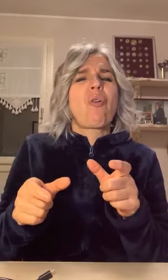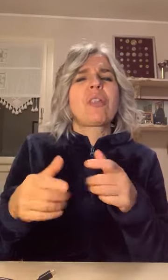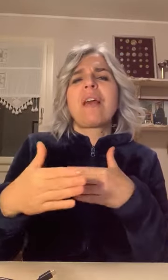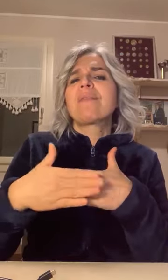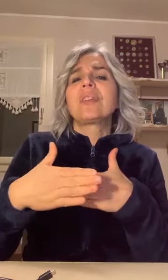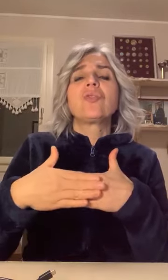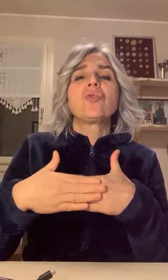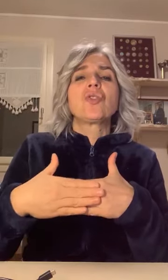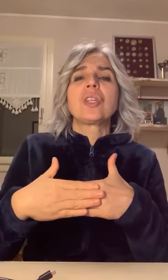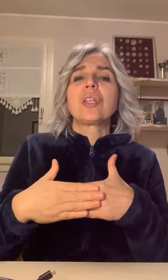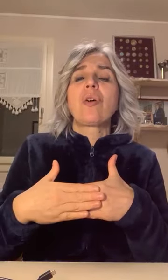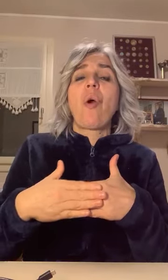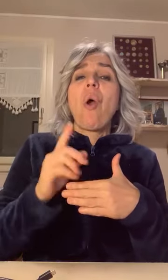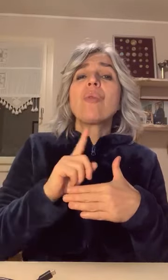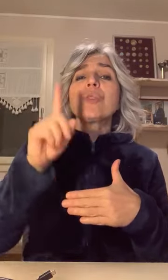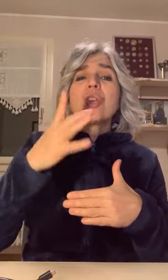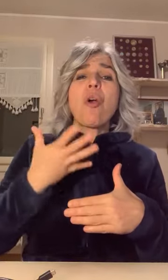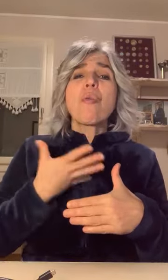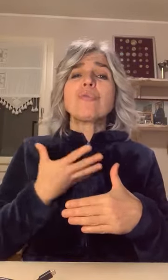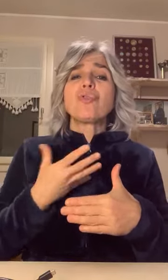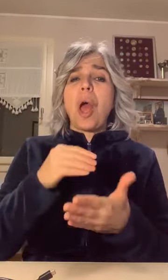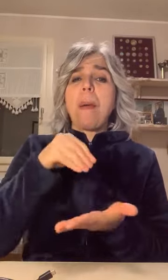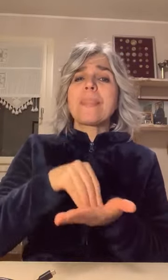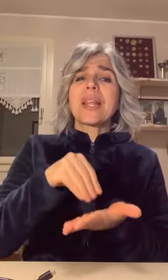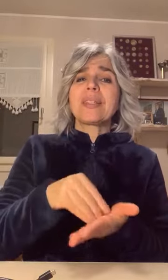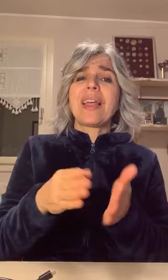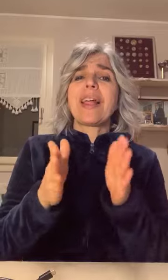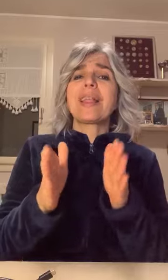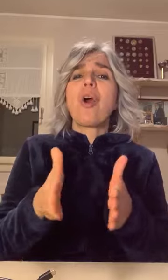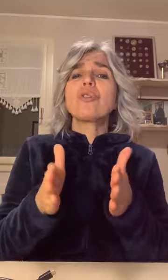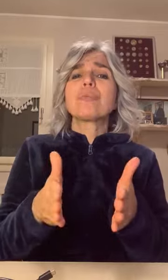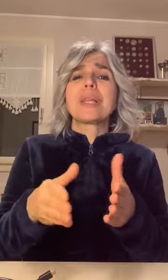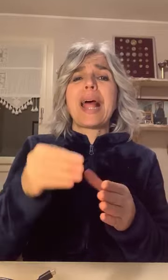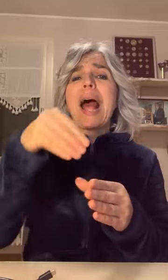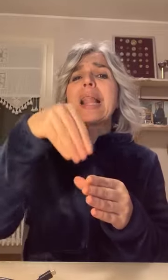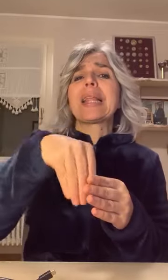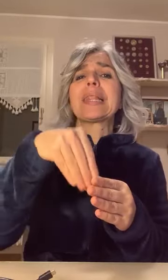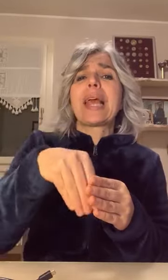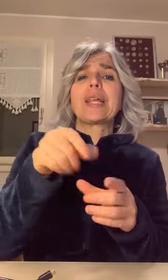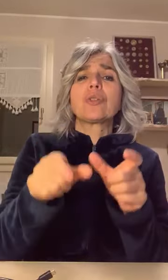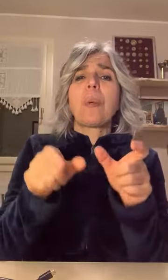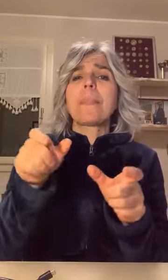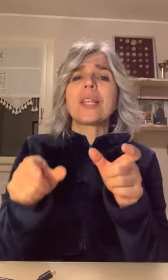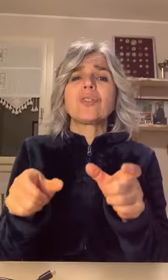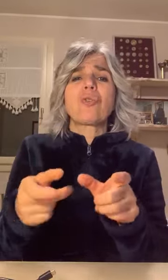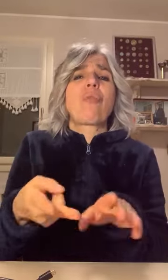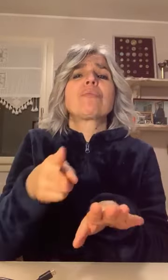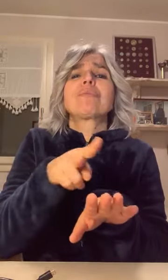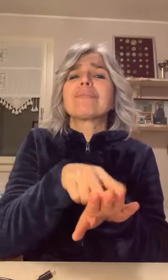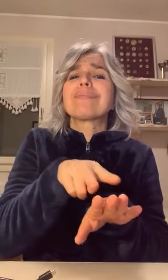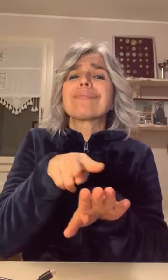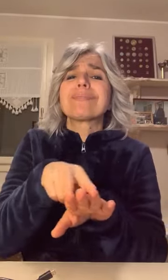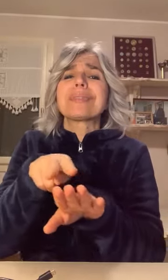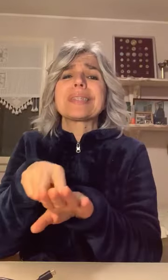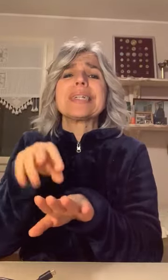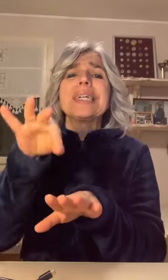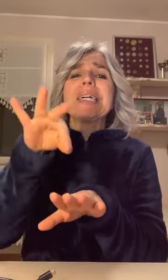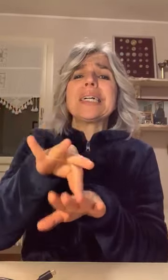negli ospedali che stanno vivendo una situazione difficile, coloro che anche stanno vivendo una situazione, anche intubati. Io